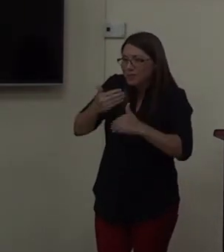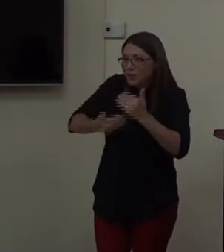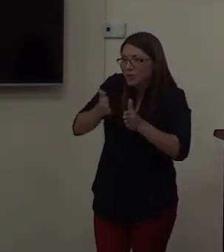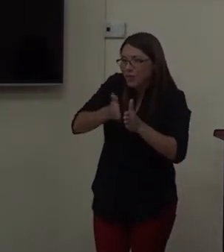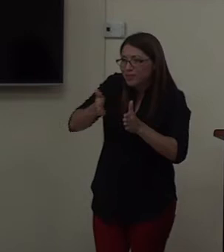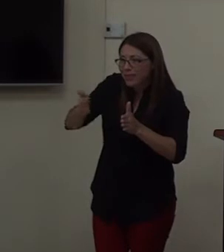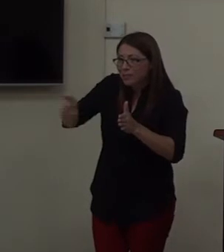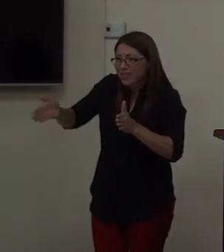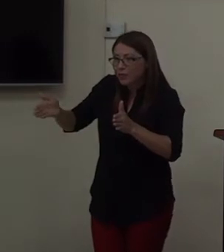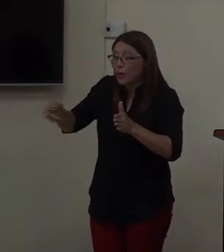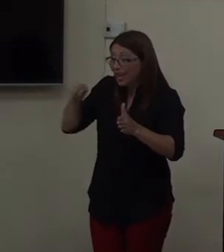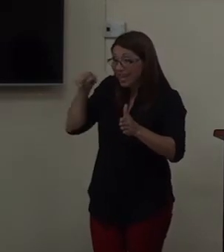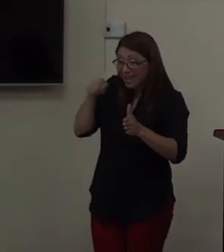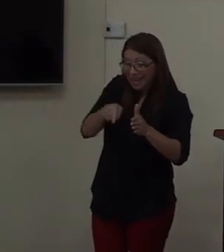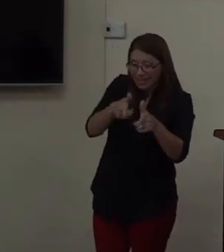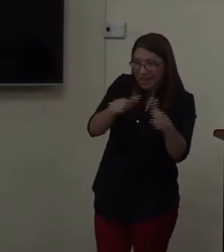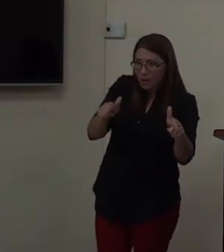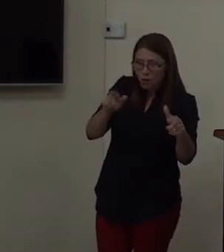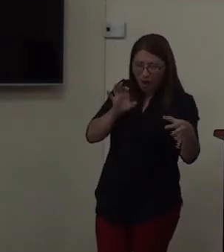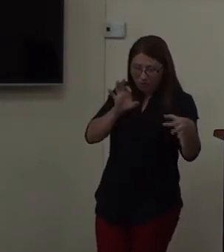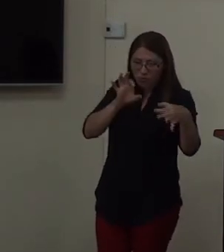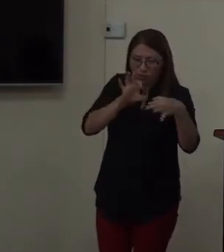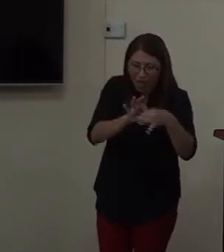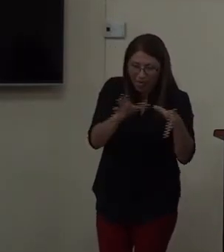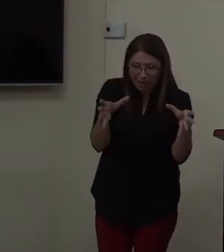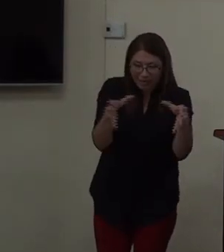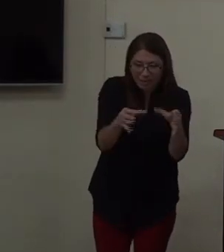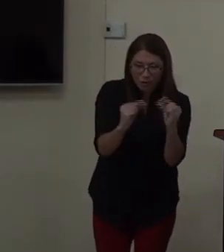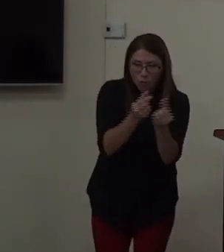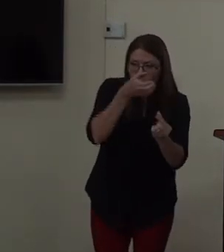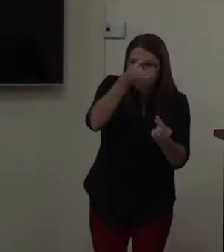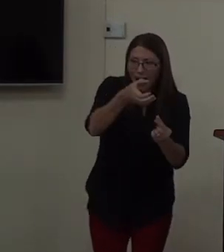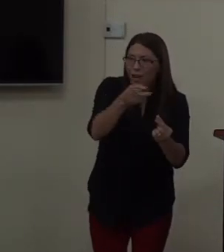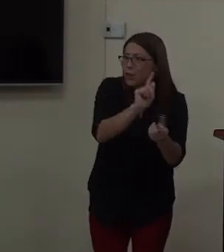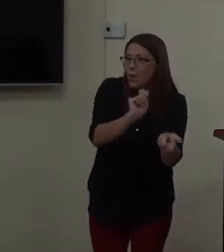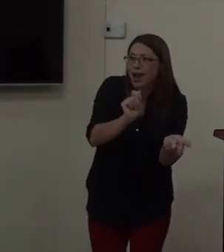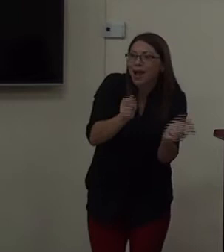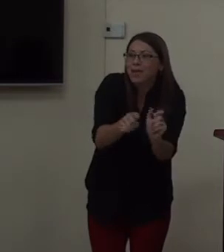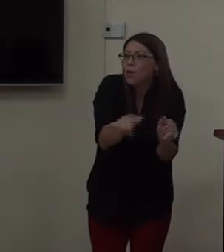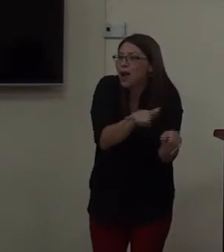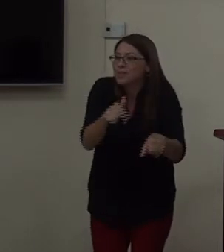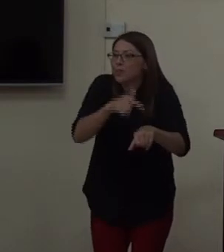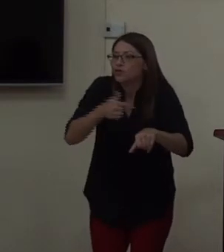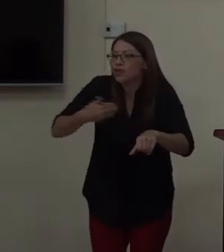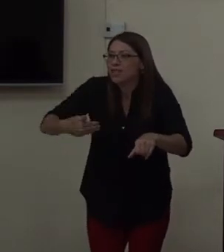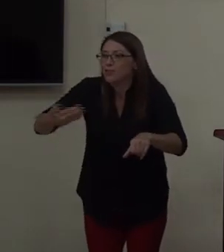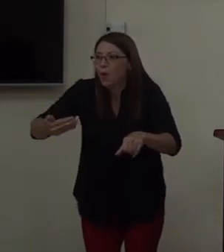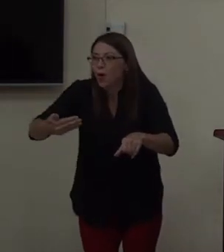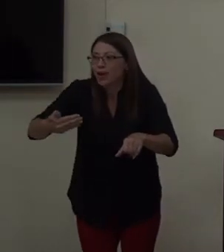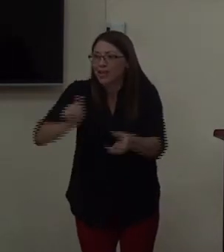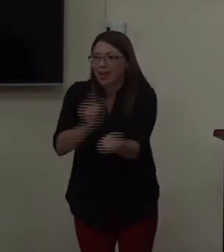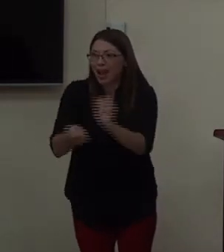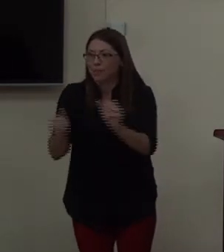Que esa lengua asociada a ese grupo cultural no ha cambiado al mismo ritmo con el que ha cambiado ese grupo